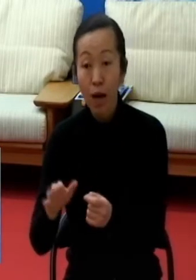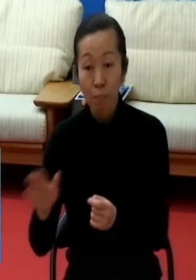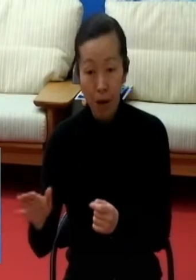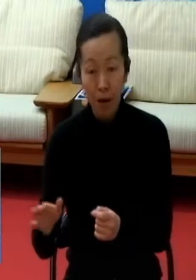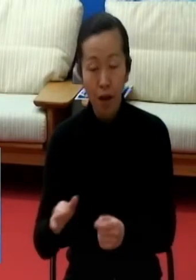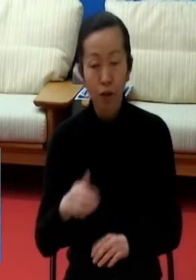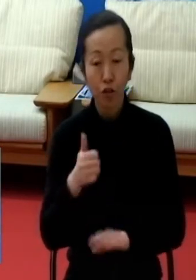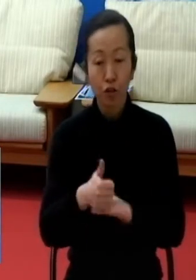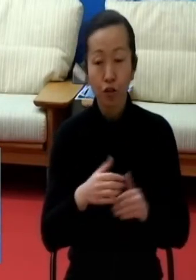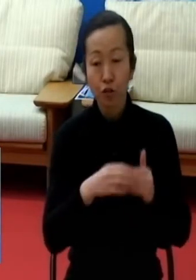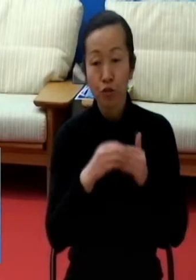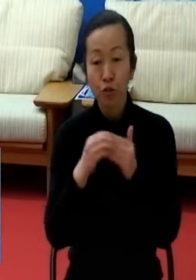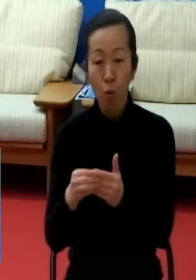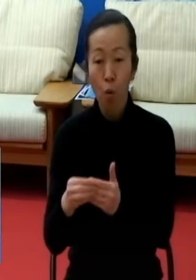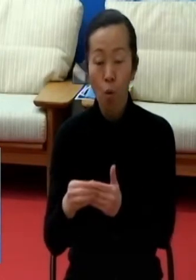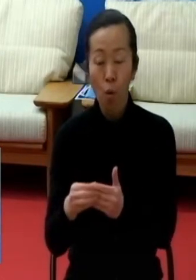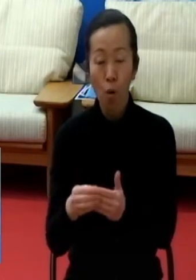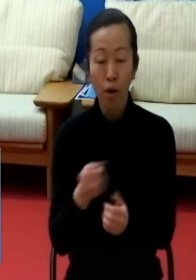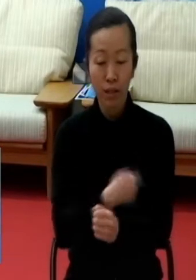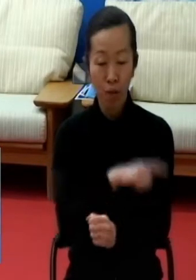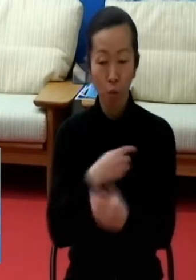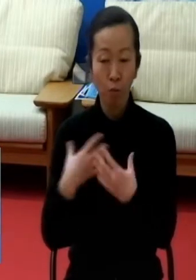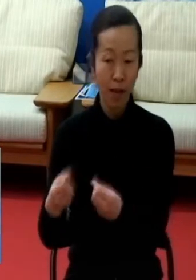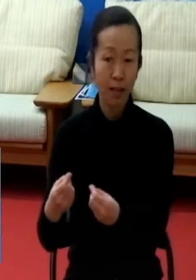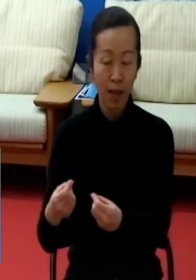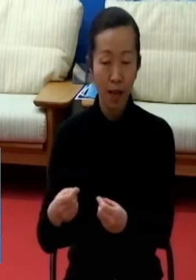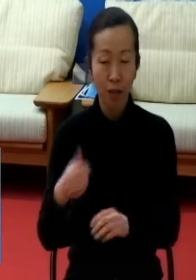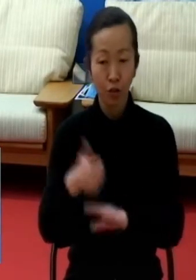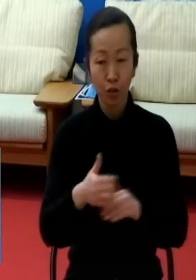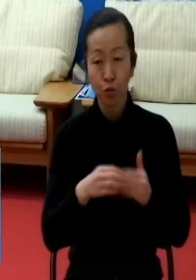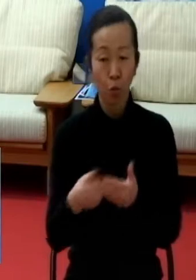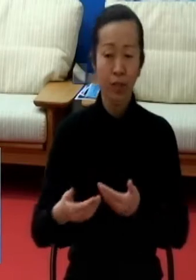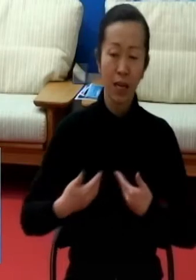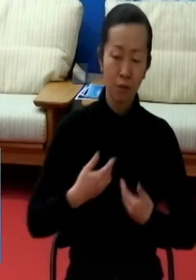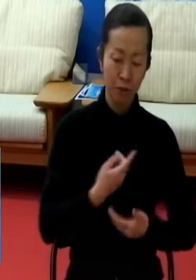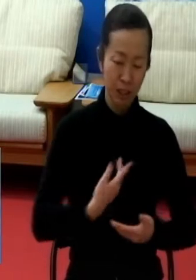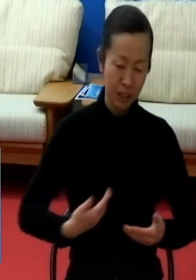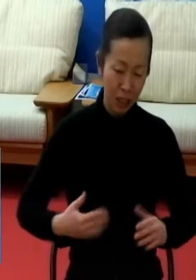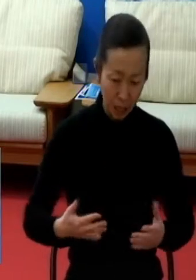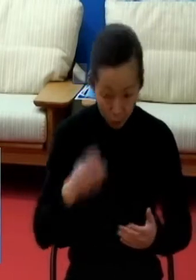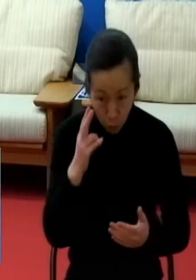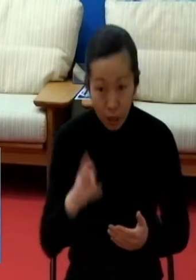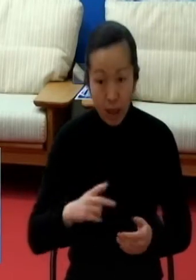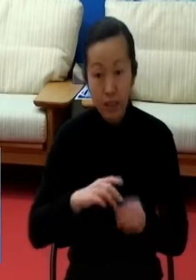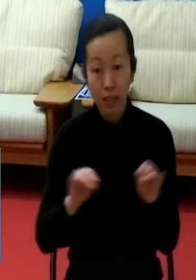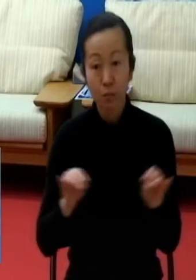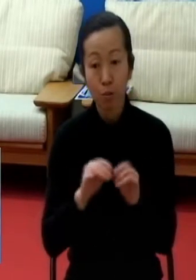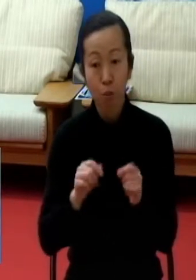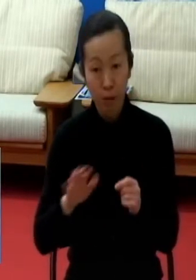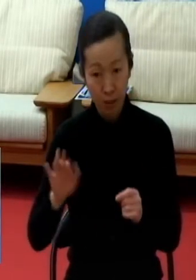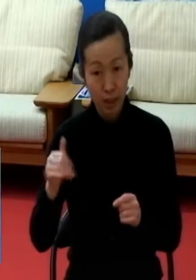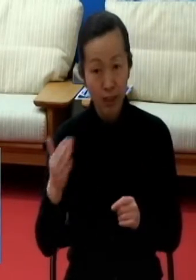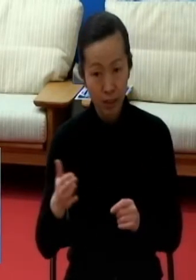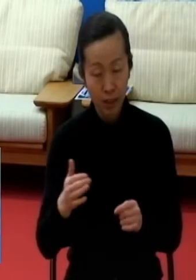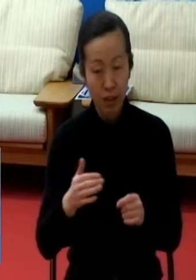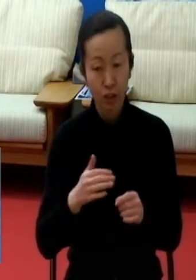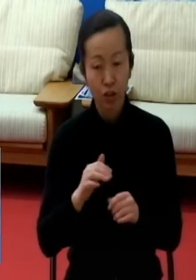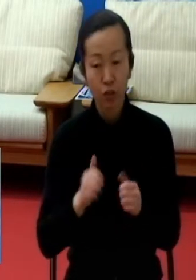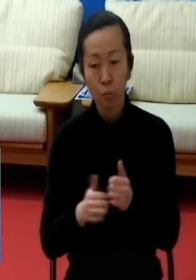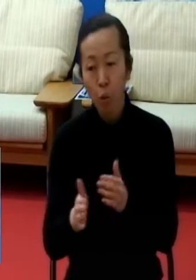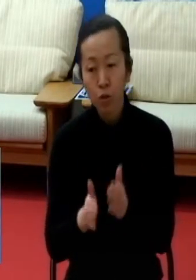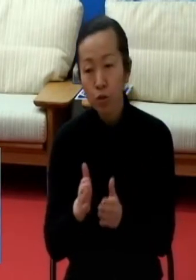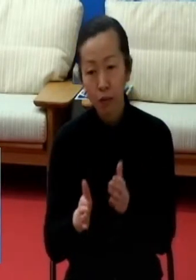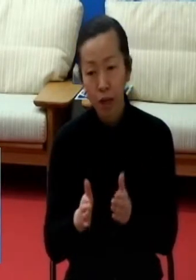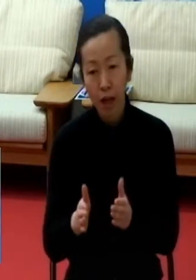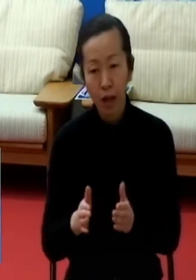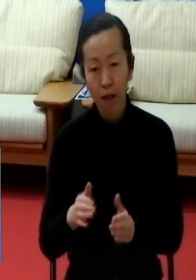어떤 경기를 하든지 주도권을 잡는 팀이 승리합니다. どんな競技をしても主導権を握るチームが勝利します。 인생도 마찬가지다.